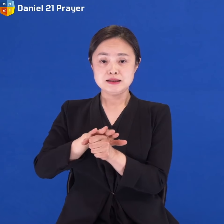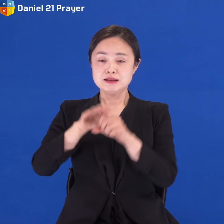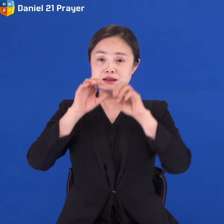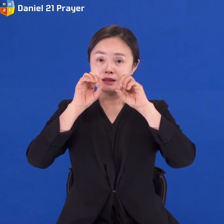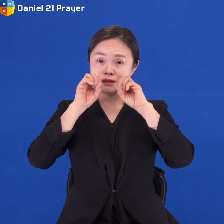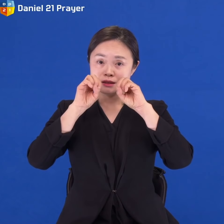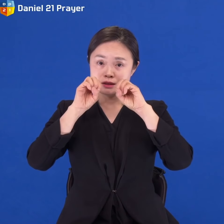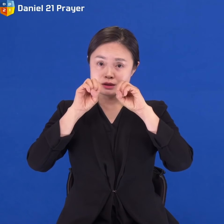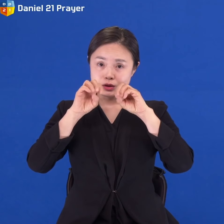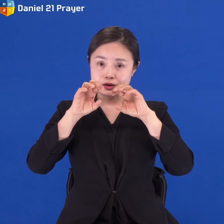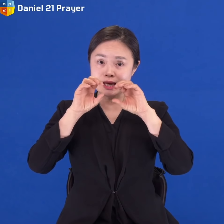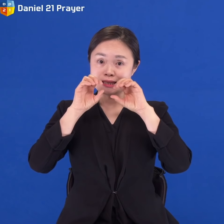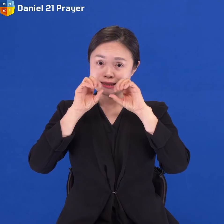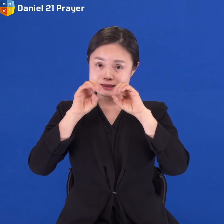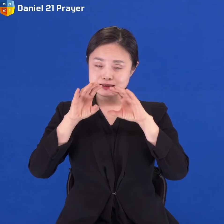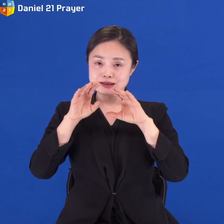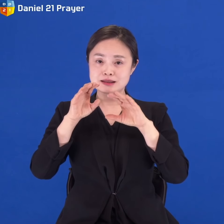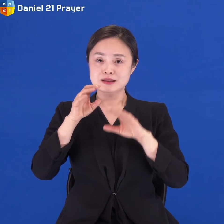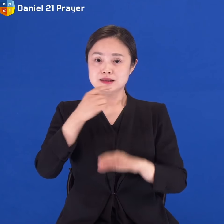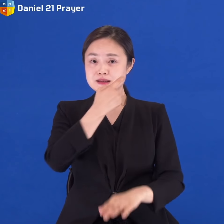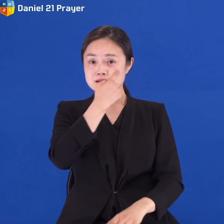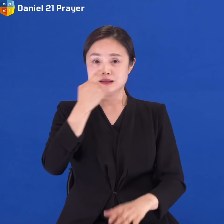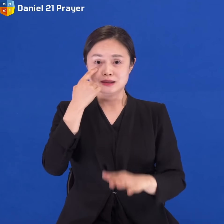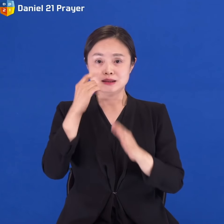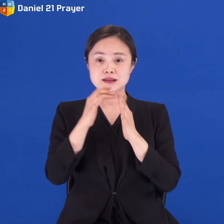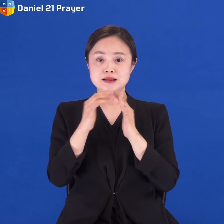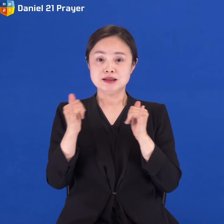서기를 바랬다고 하는